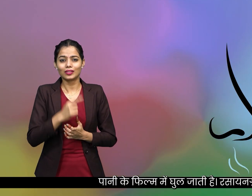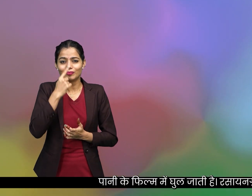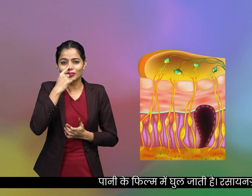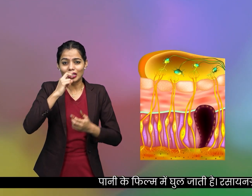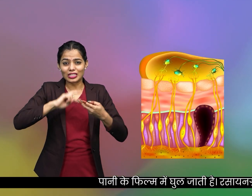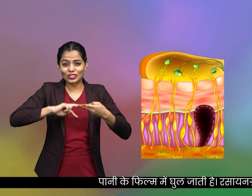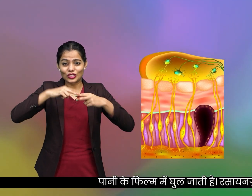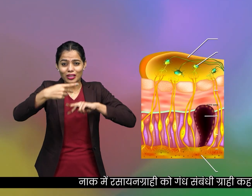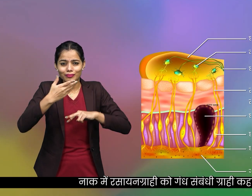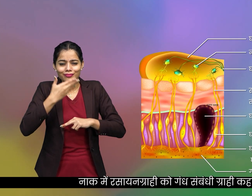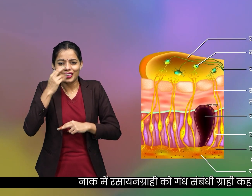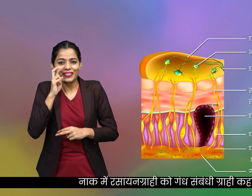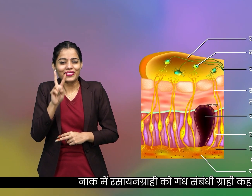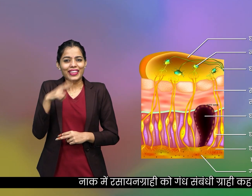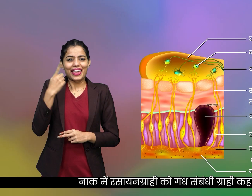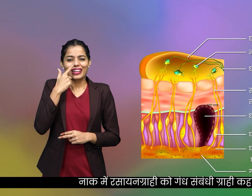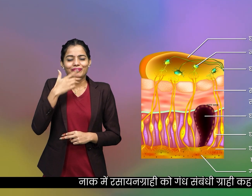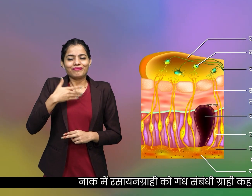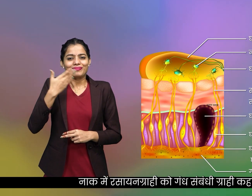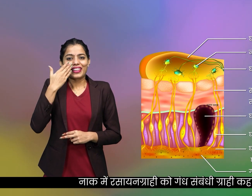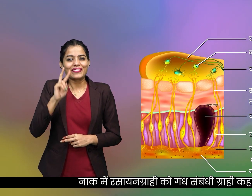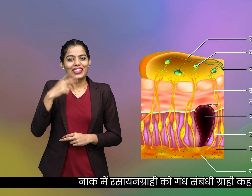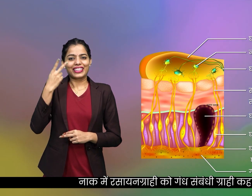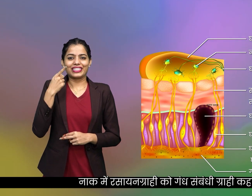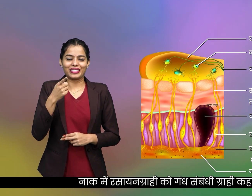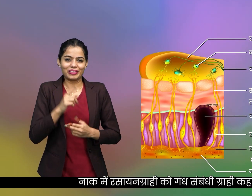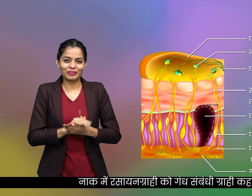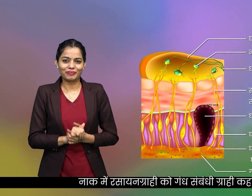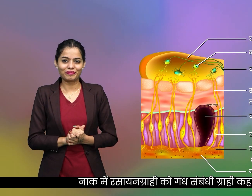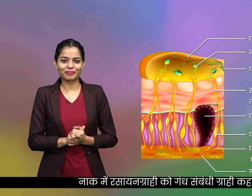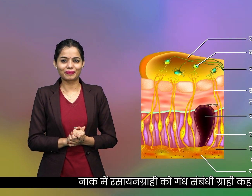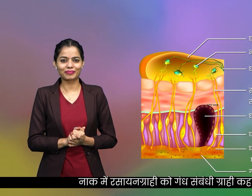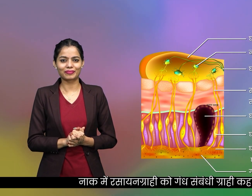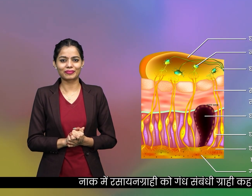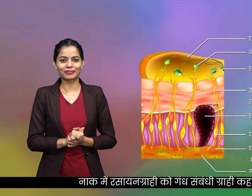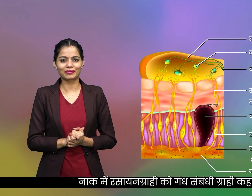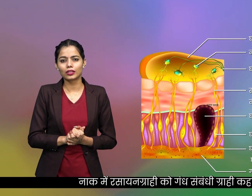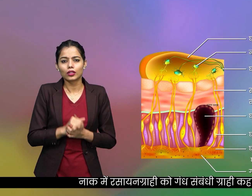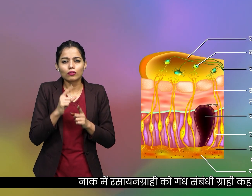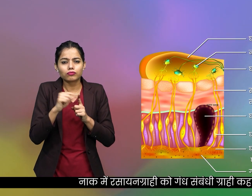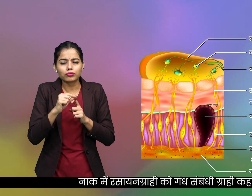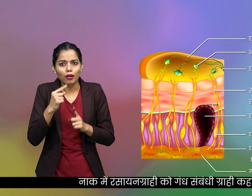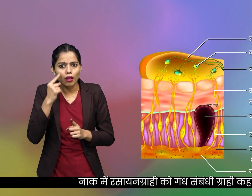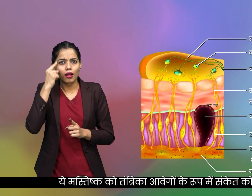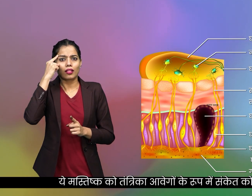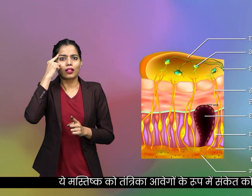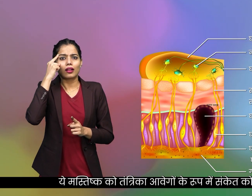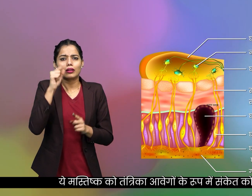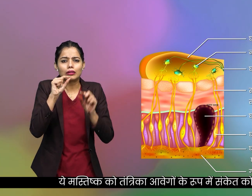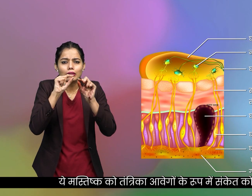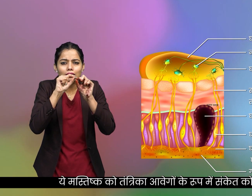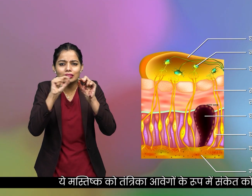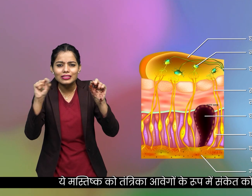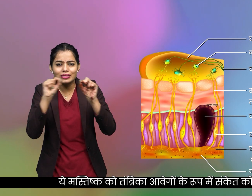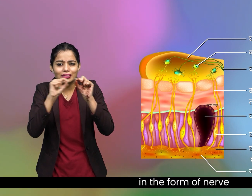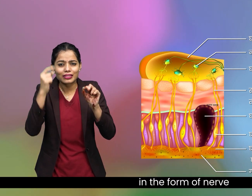है। रसायन ग्राही नाक में रसायन ग्राही को गंध संबंधी ग्राही कहा जाता है। ये